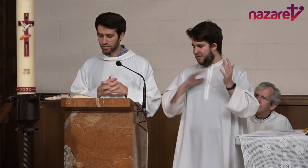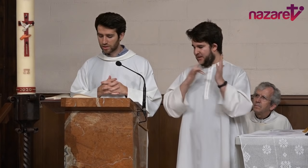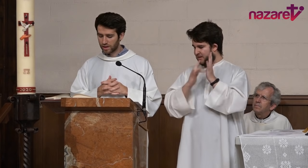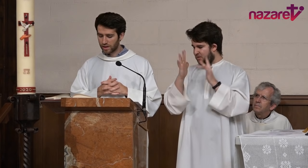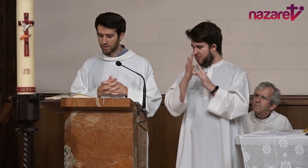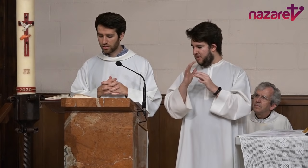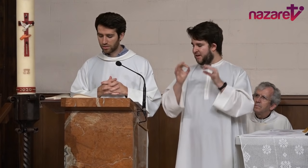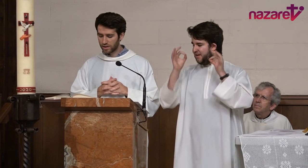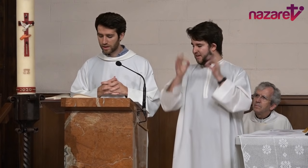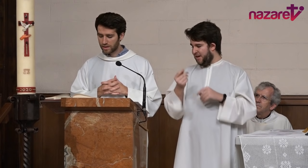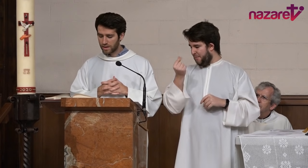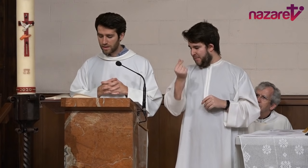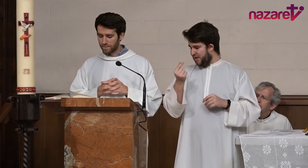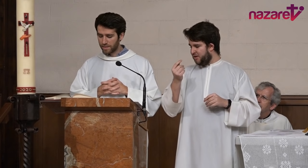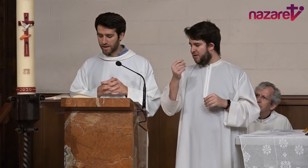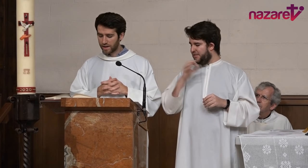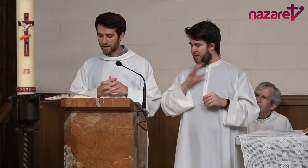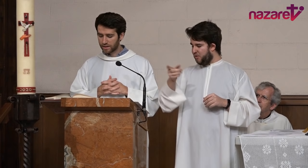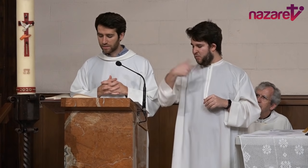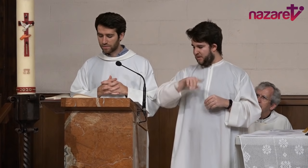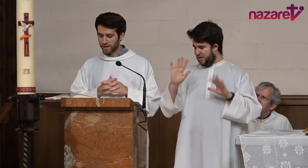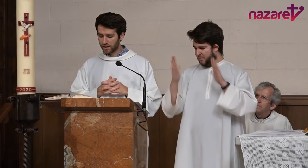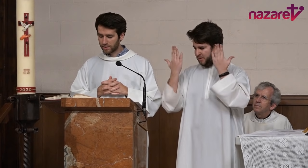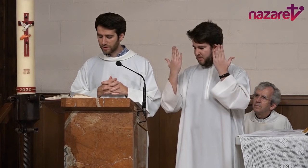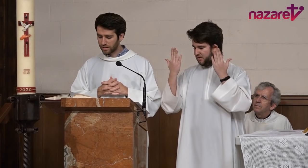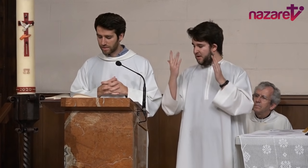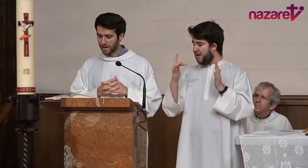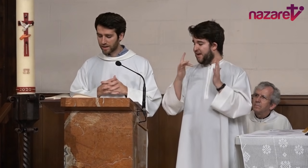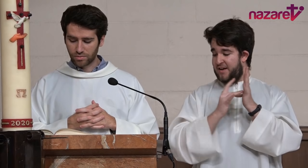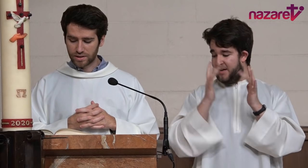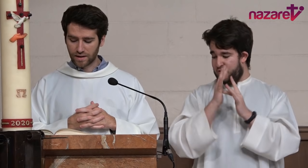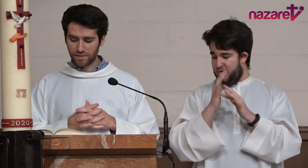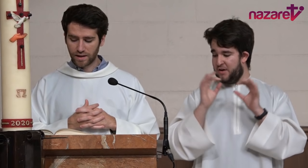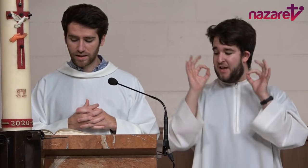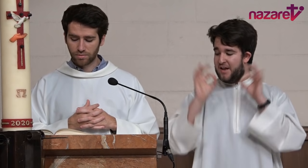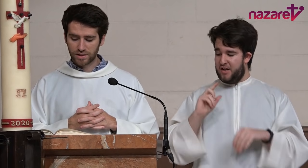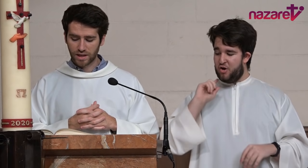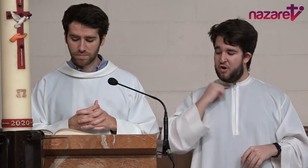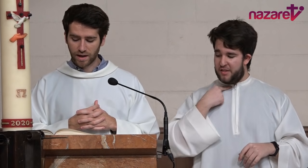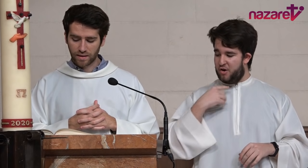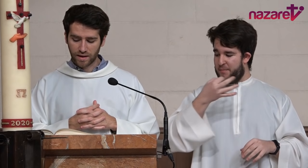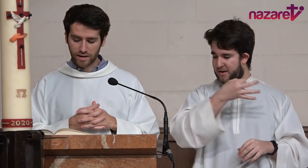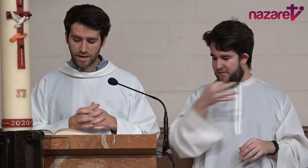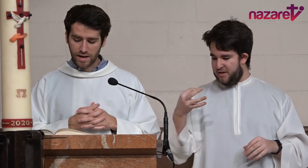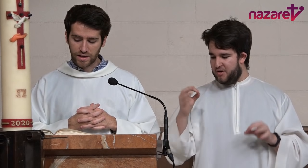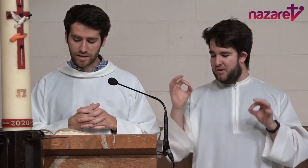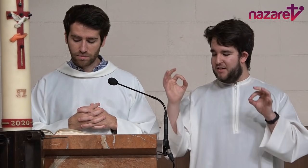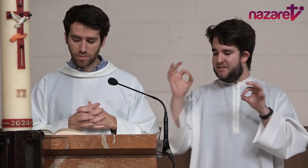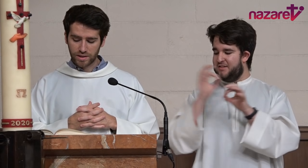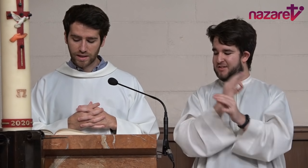muertos y le dio gloria, de manera que vuestra fe y vuestra esperanza estén